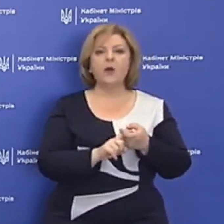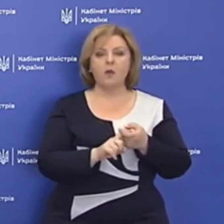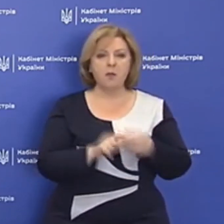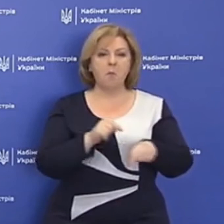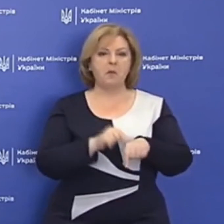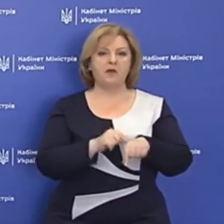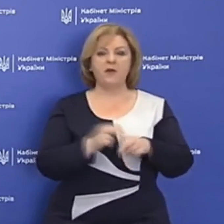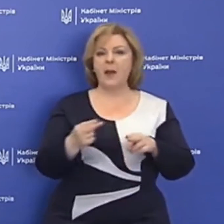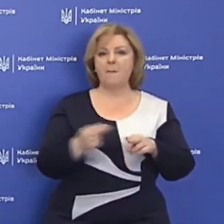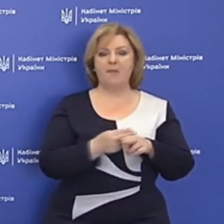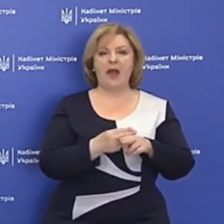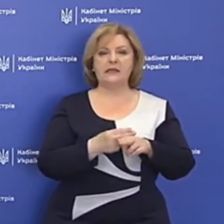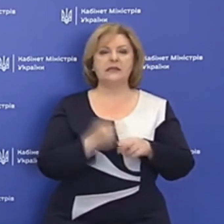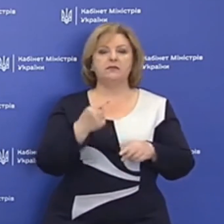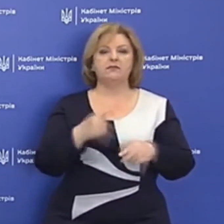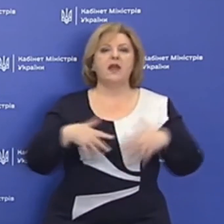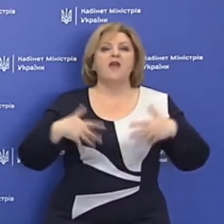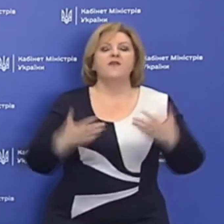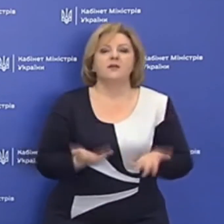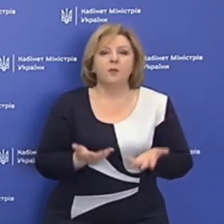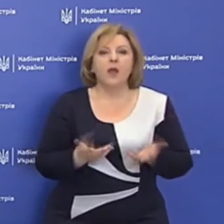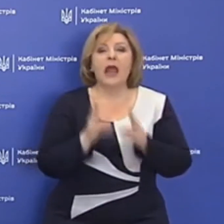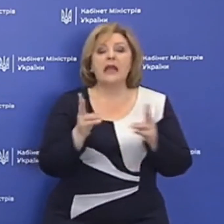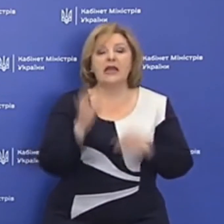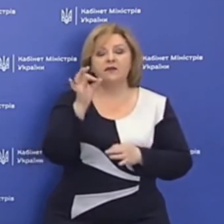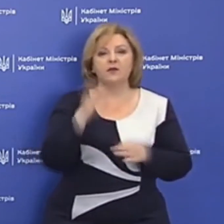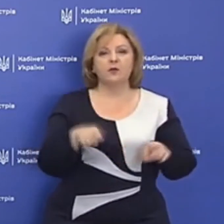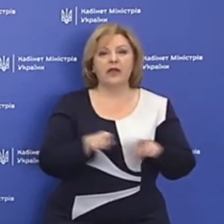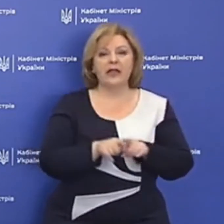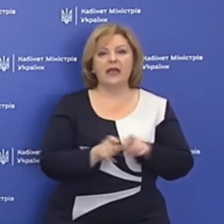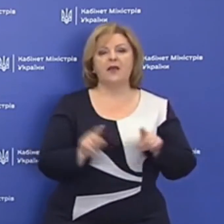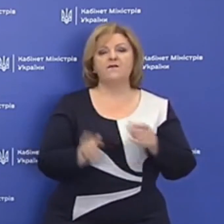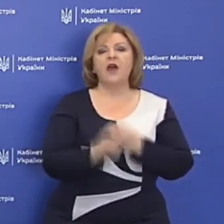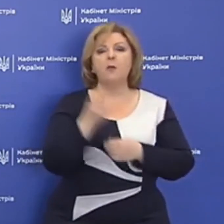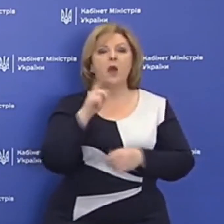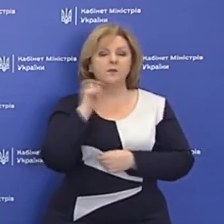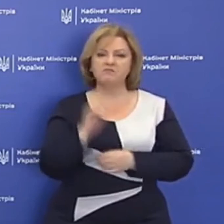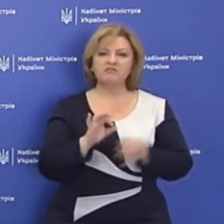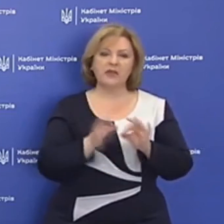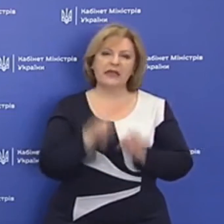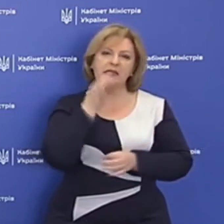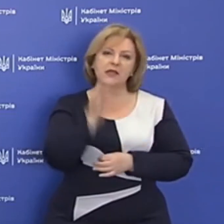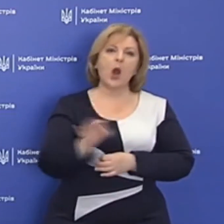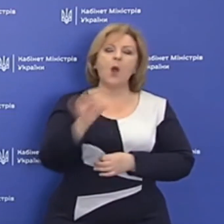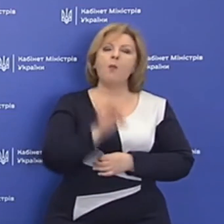його безсимптомно. Який відсоток таких випадків в Україні? Ну, дуже складно казати